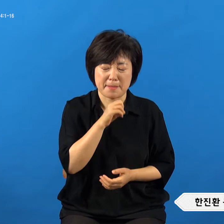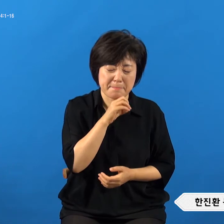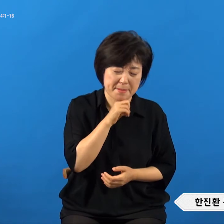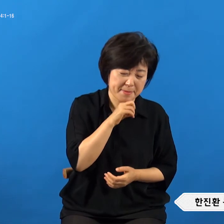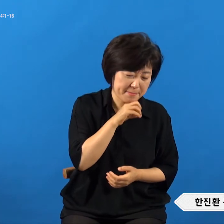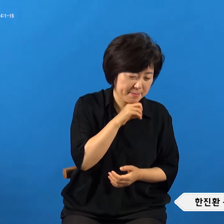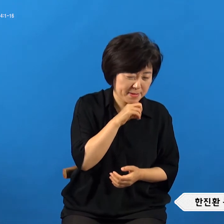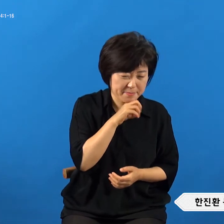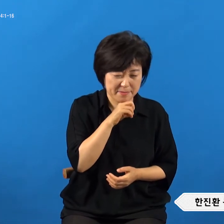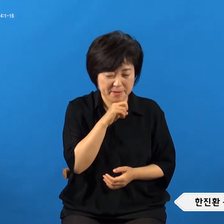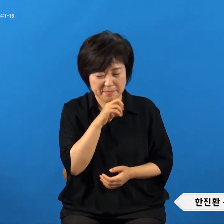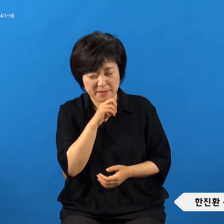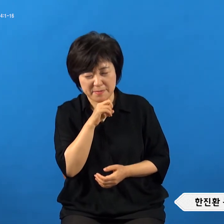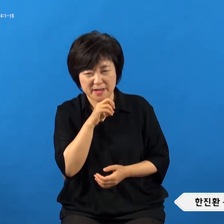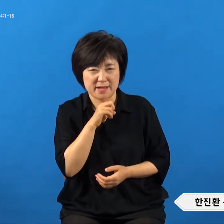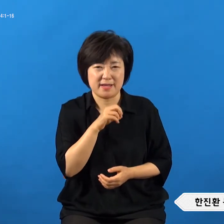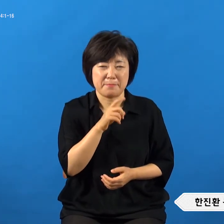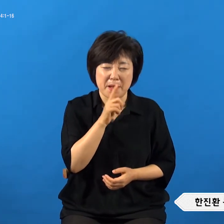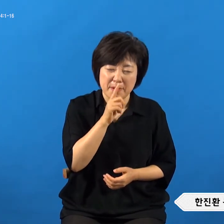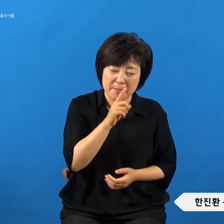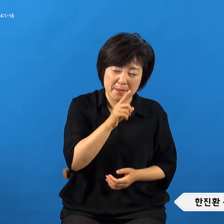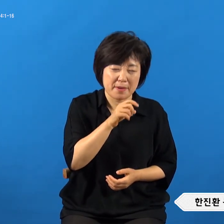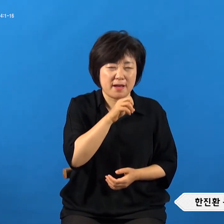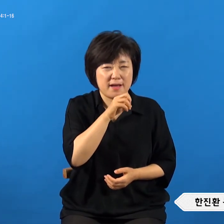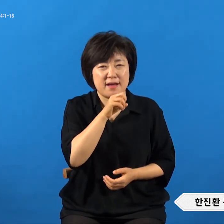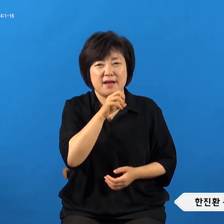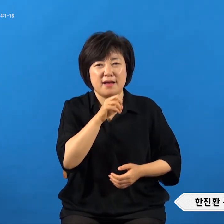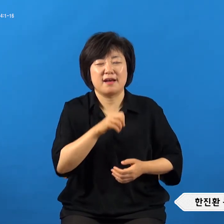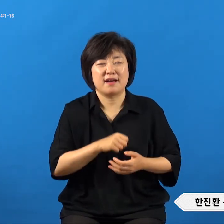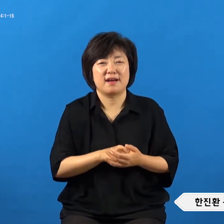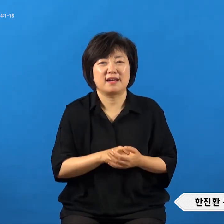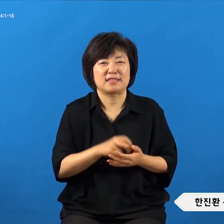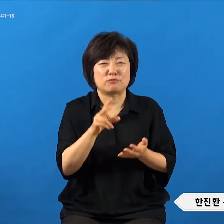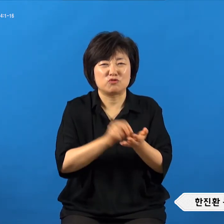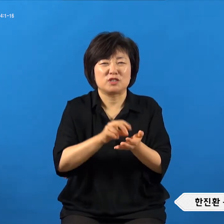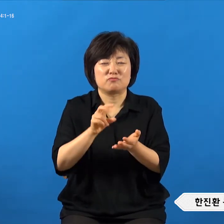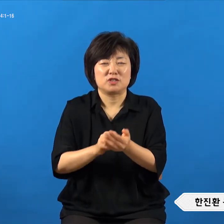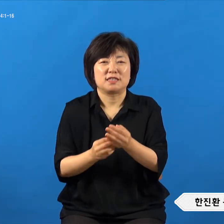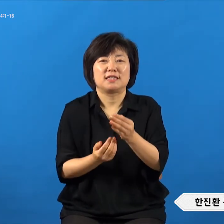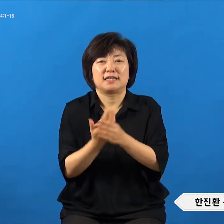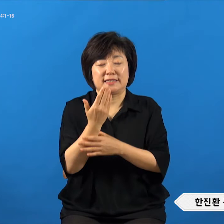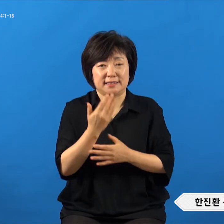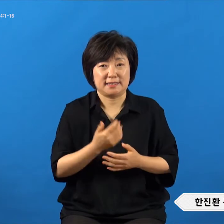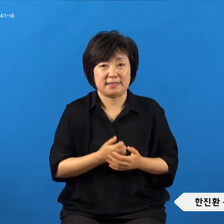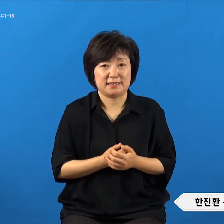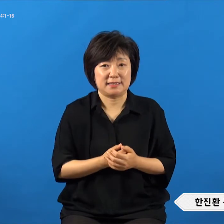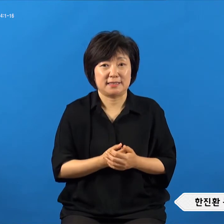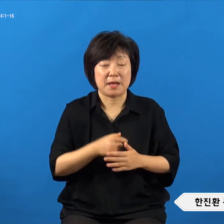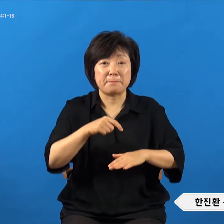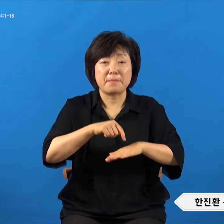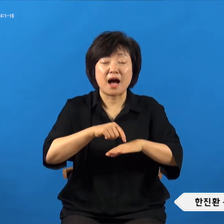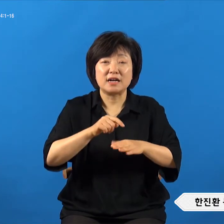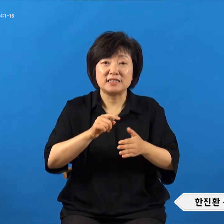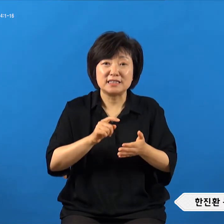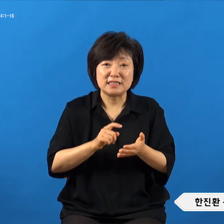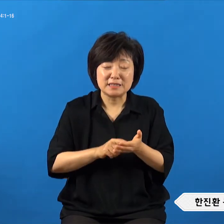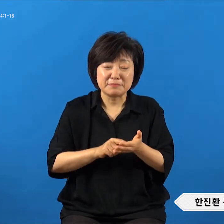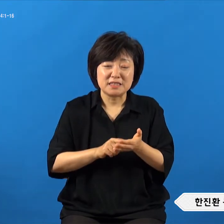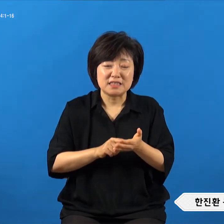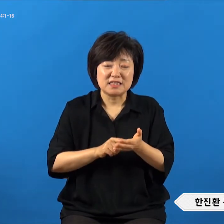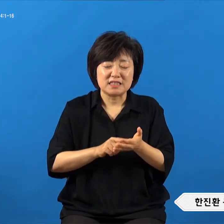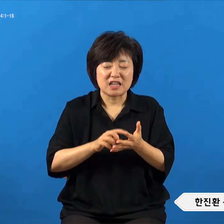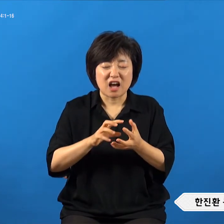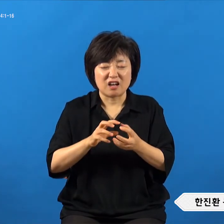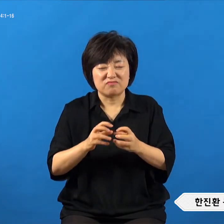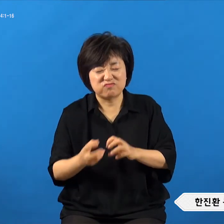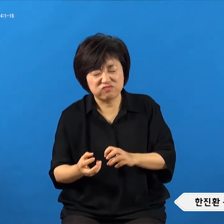자꾸 불평을 늘어놓고 자꾸 말을 만들어내고, 그래서 문제를 일으킵니다. 마음이